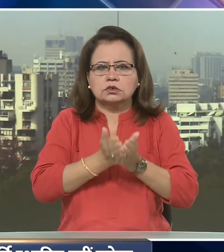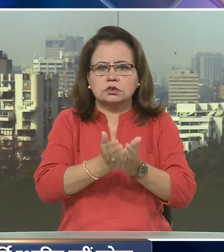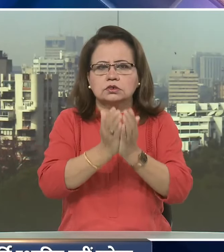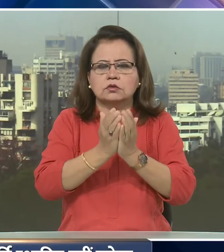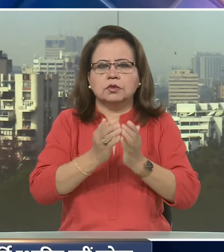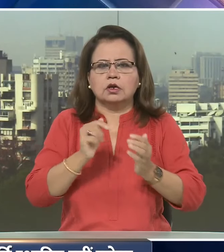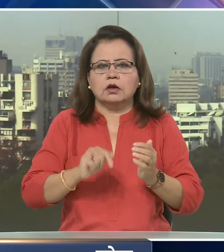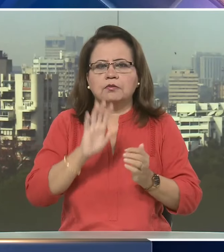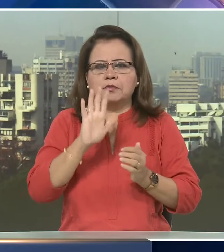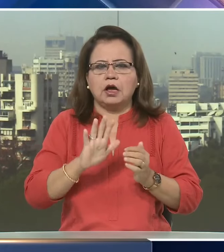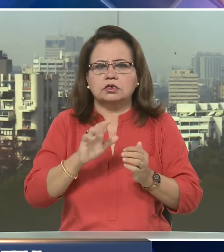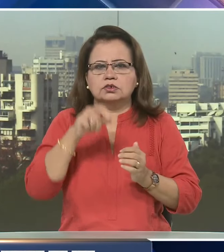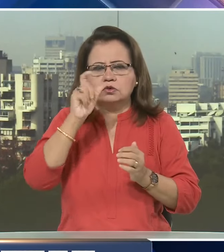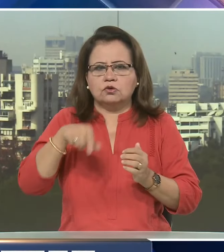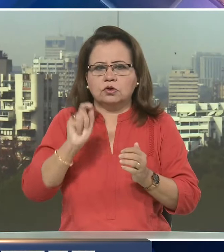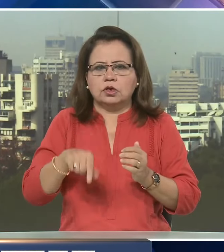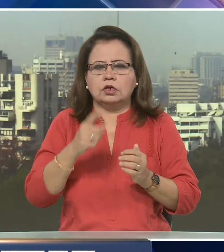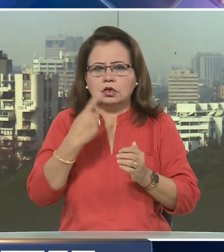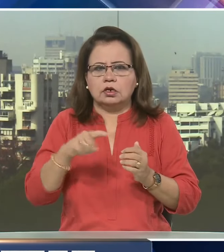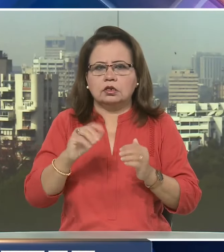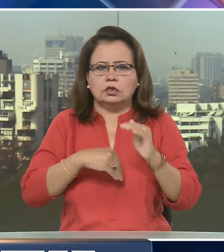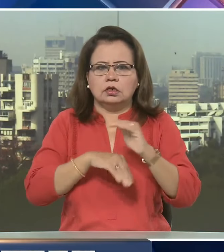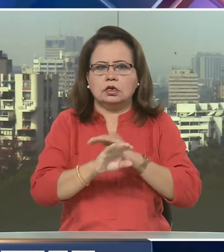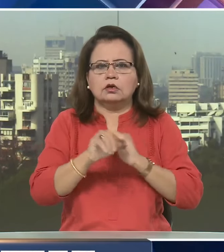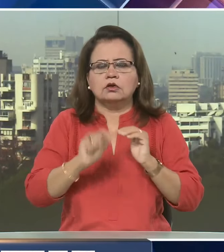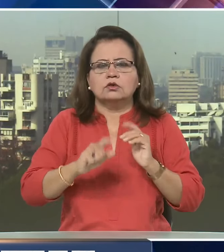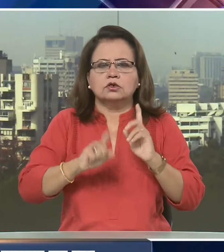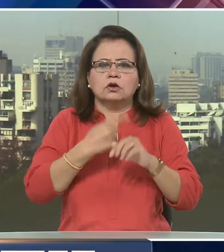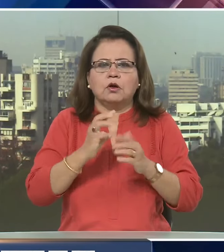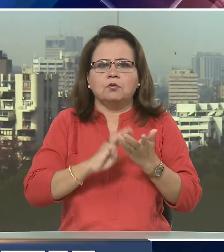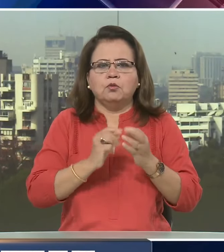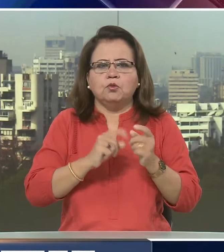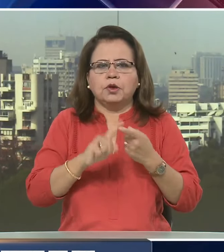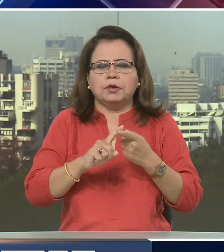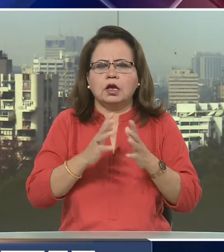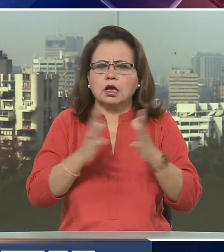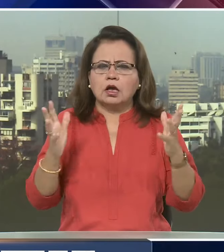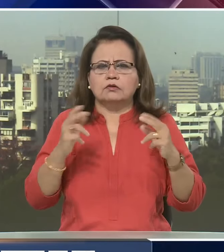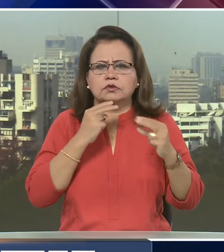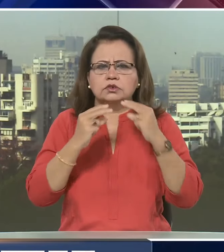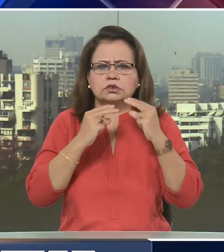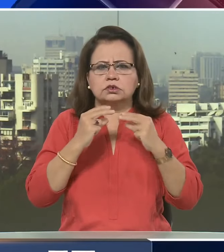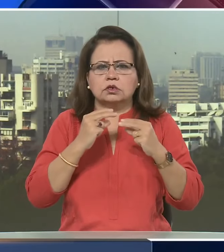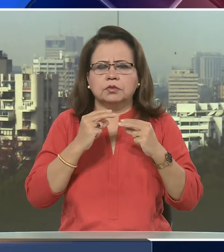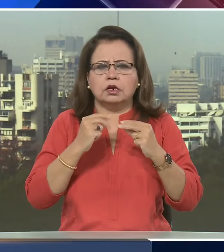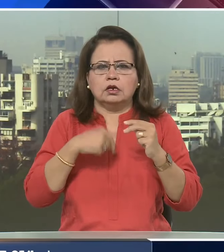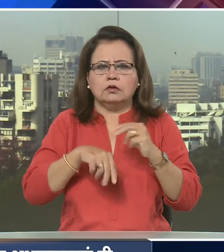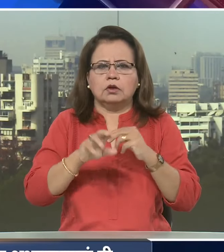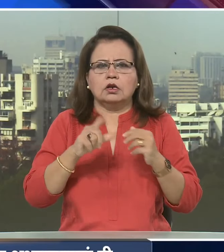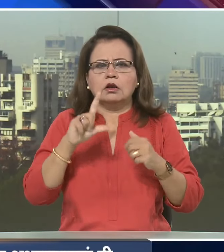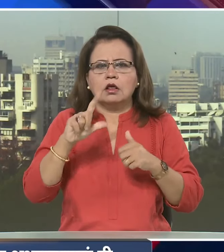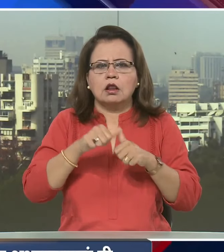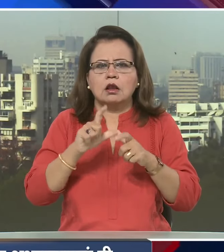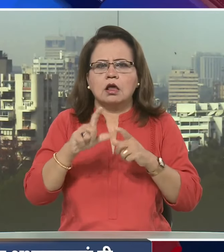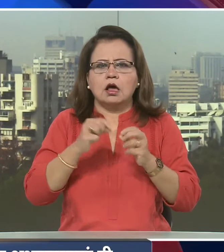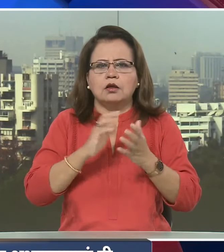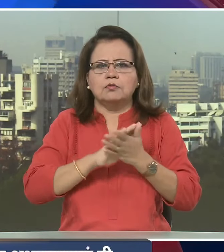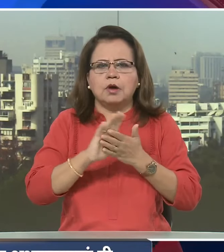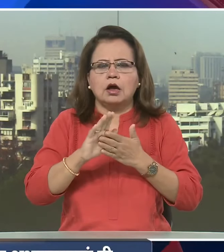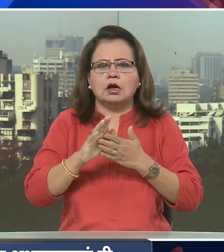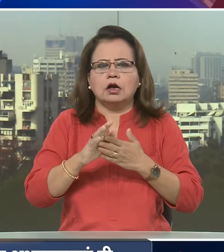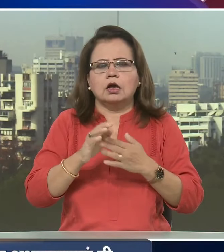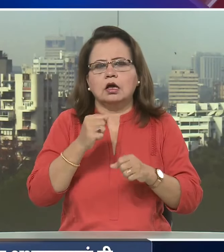अधिकतम 5 लोगों को जाने की अनुमति दी गई है, वहीं इस बार मुंबई में काफी चर्चा में रहने वाले लालबाग का